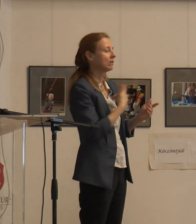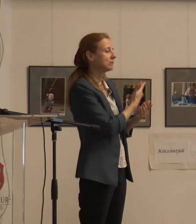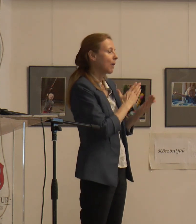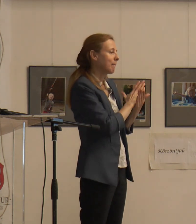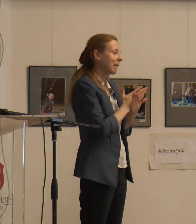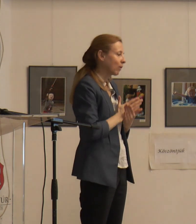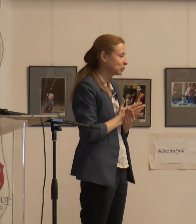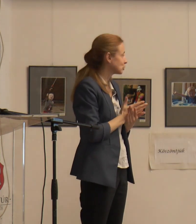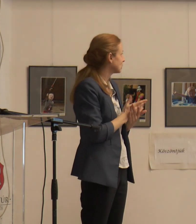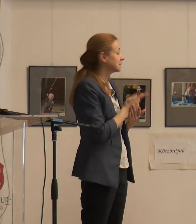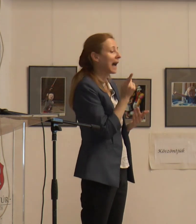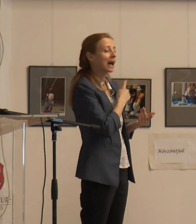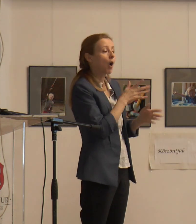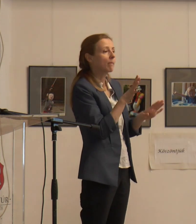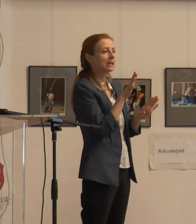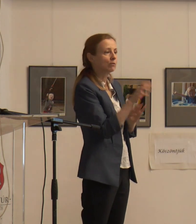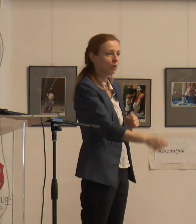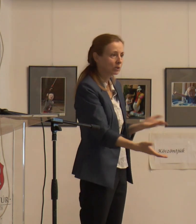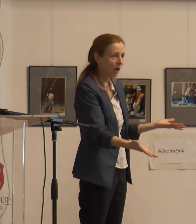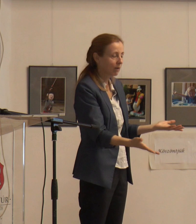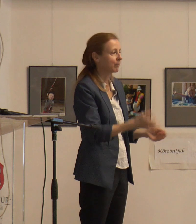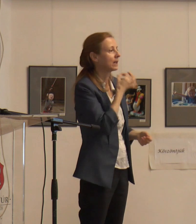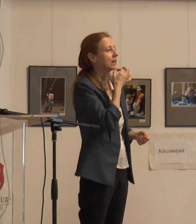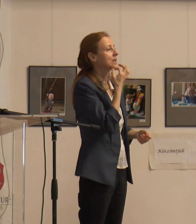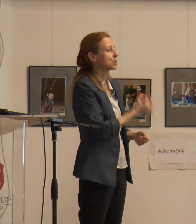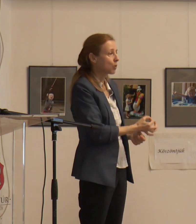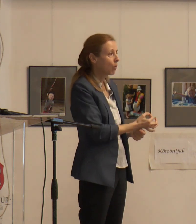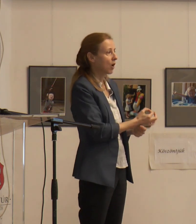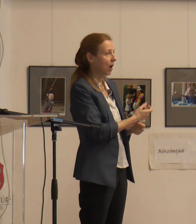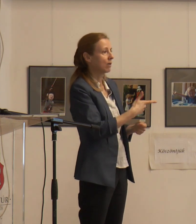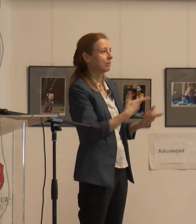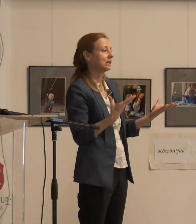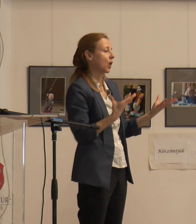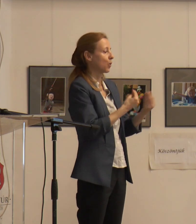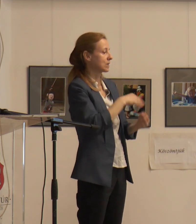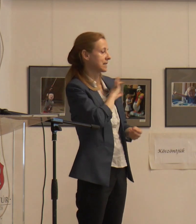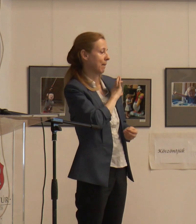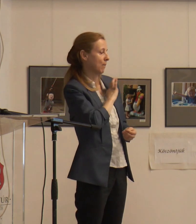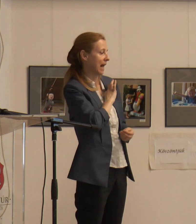Megosztották, amit fogtak, szóval összebarátkoztak.